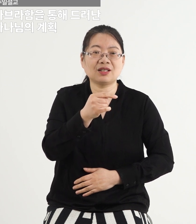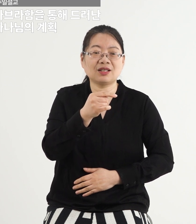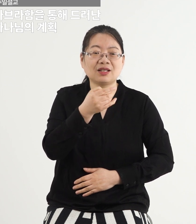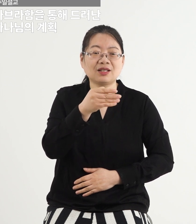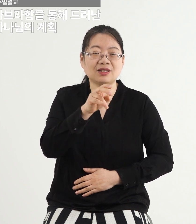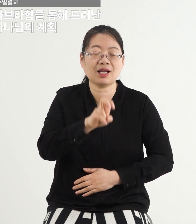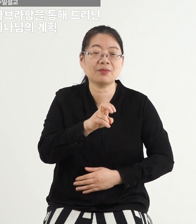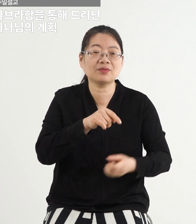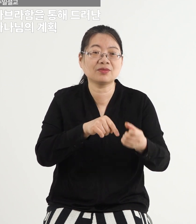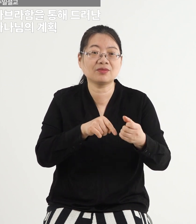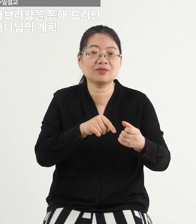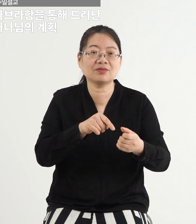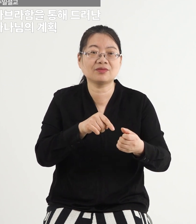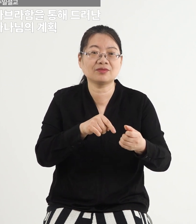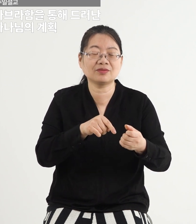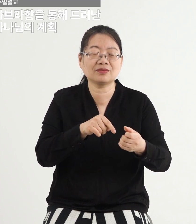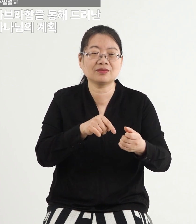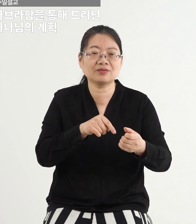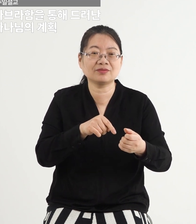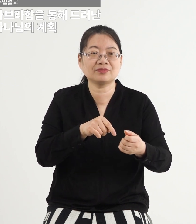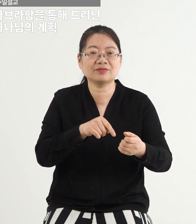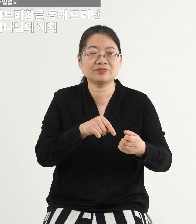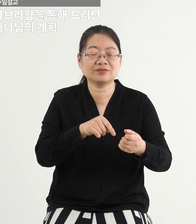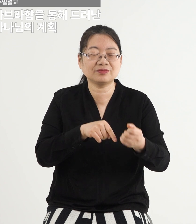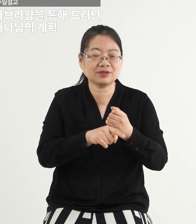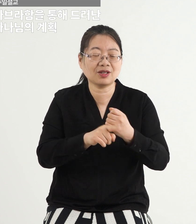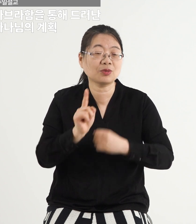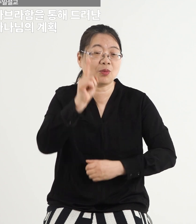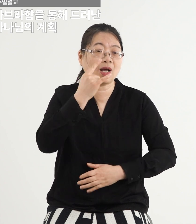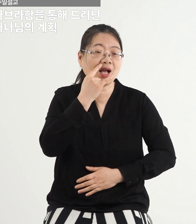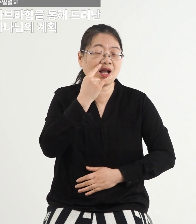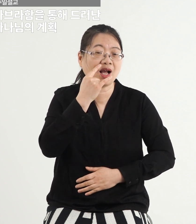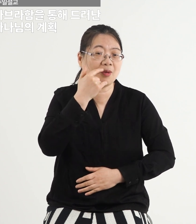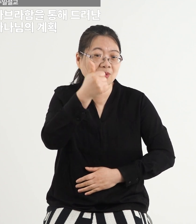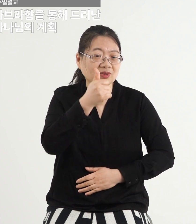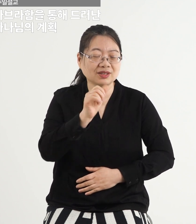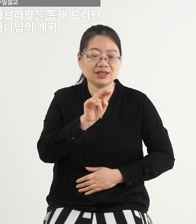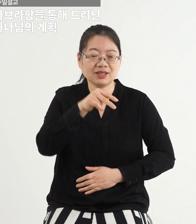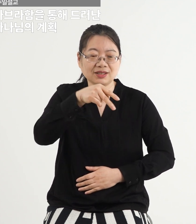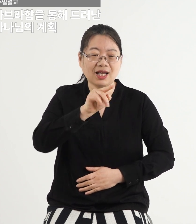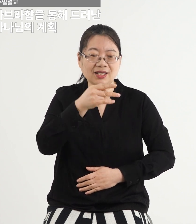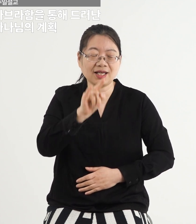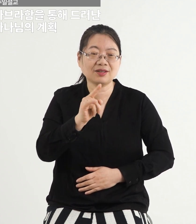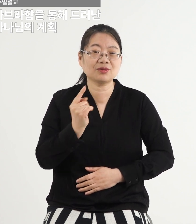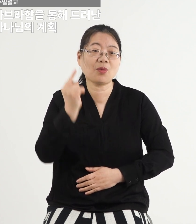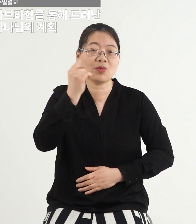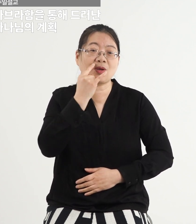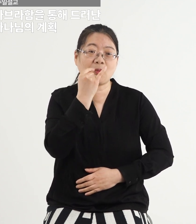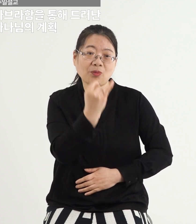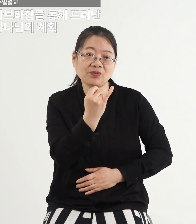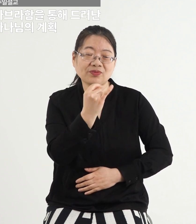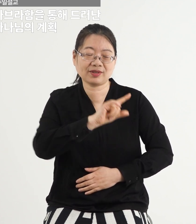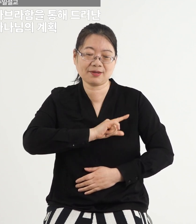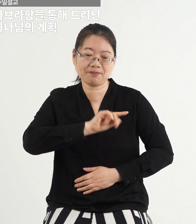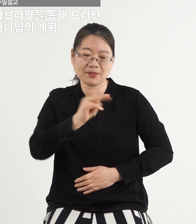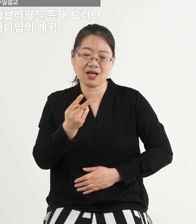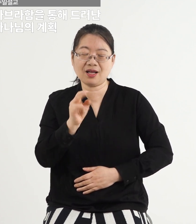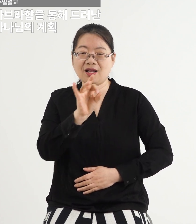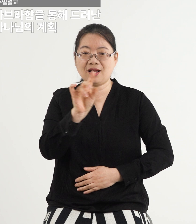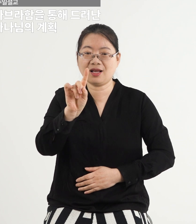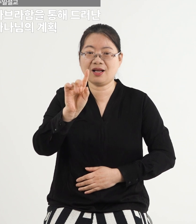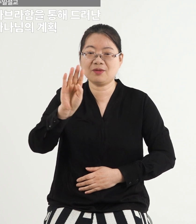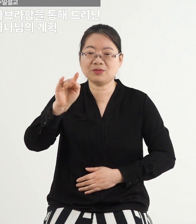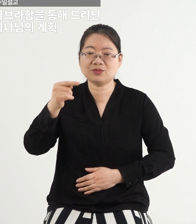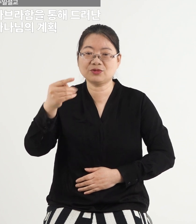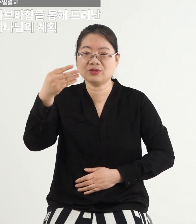높으신 아버지, 사레라는 말은 높으신 어머니. 그 이름을 바꿔주죠. 아브라함으로